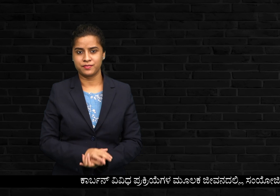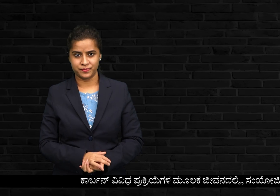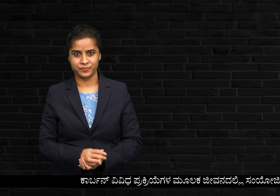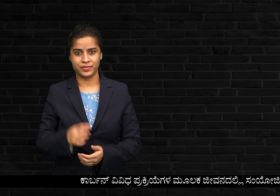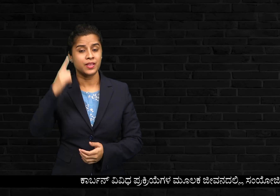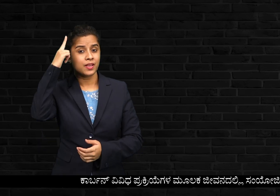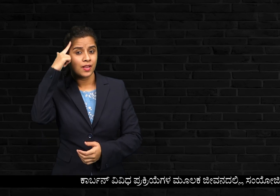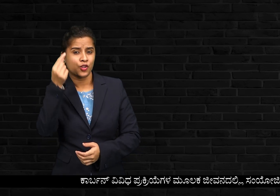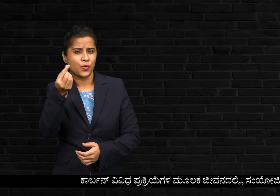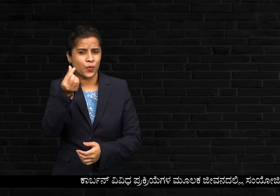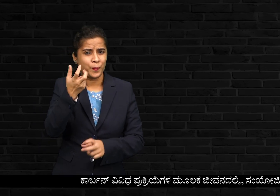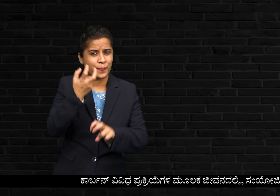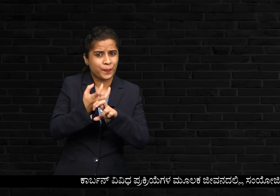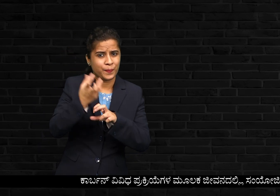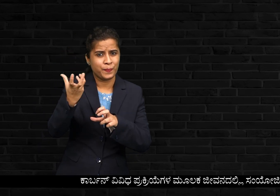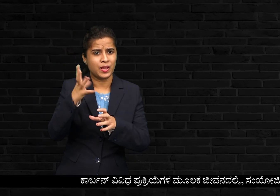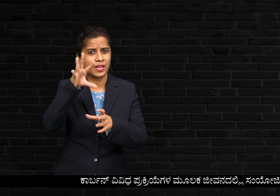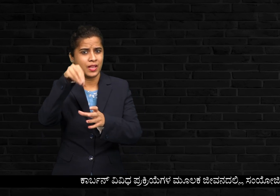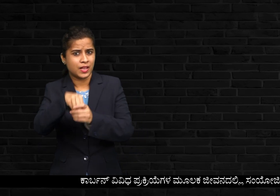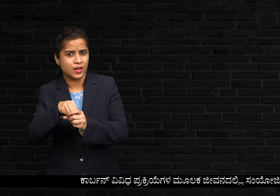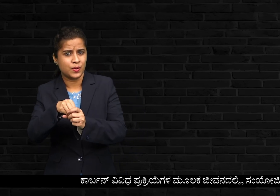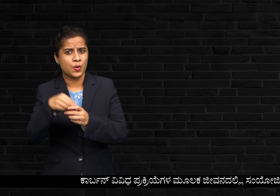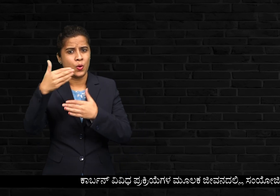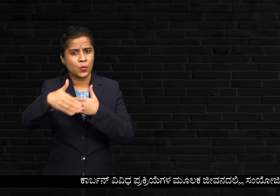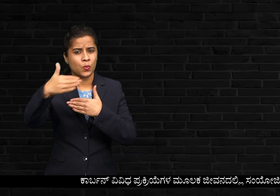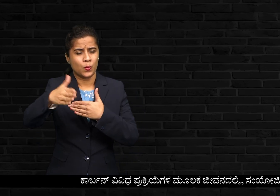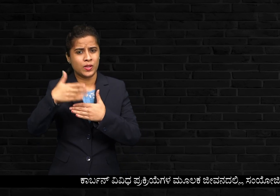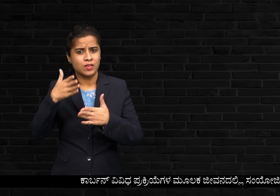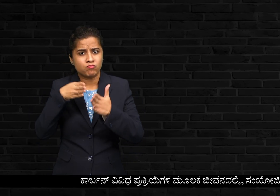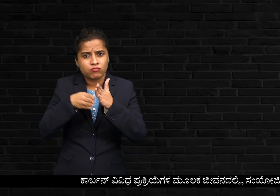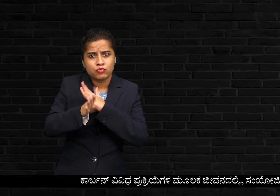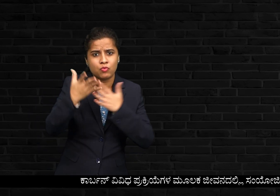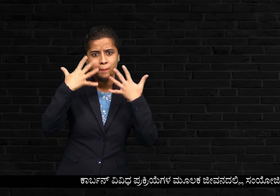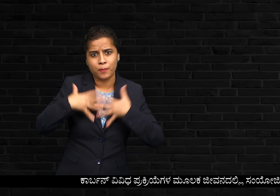ಕಾರ್ಬನ್ ವಿವಿಧ ಪ್ರಕ್ರಿಯೆಗಳ ಮೂಲಕ ಜೀವನದಲ್ಲಿ ಸಂಯೋಜಿಸಲ್ಪಟ್ಟಿದೆ.